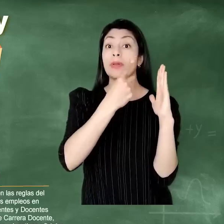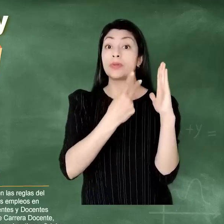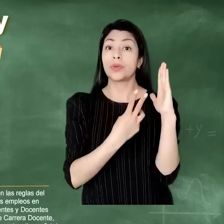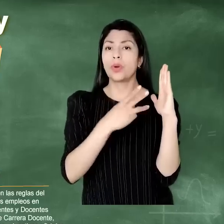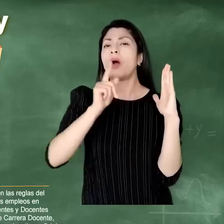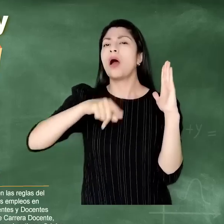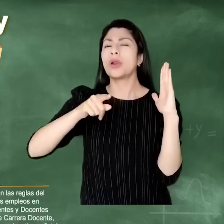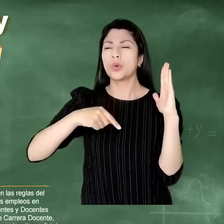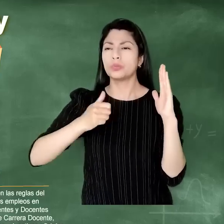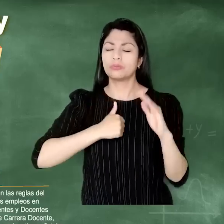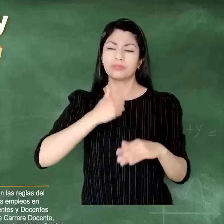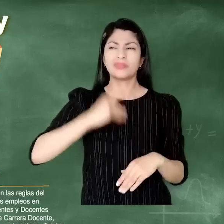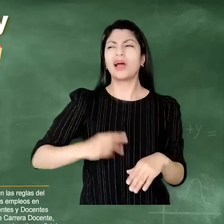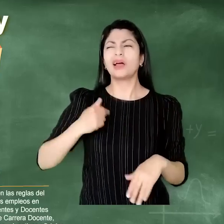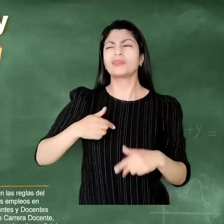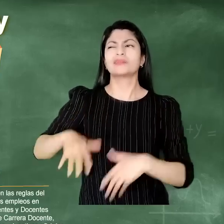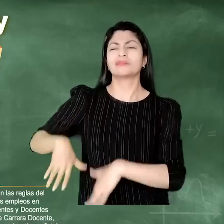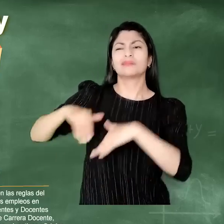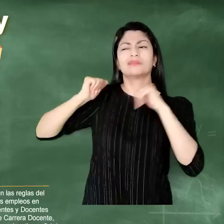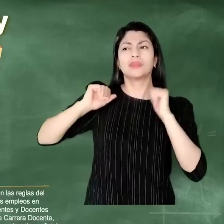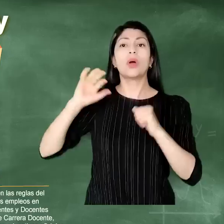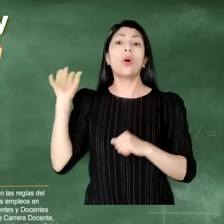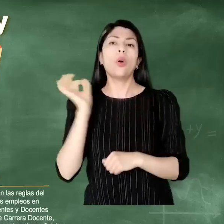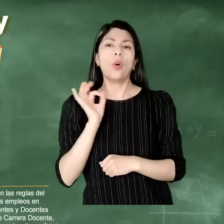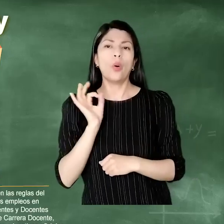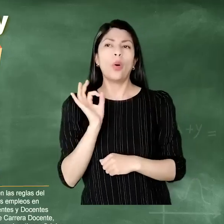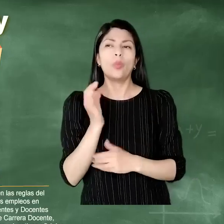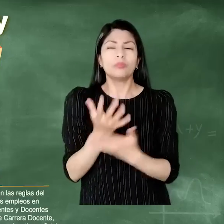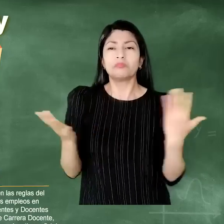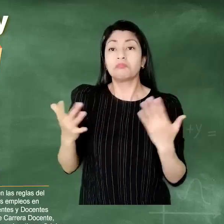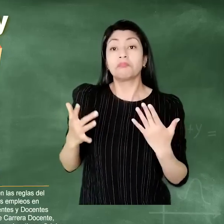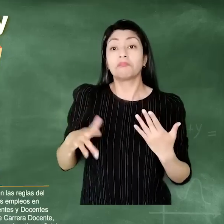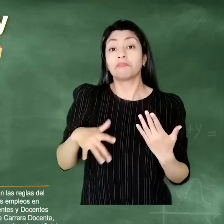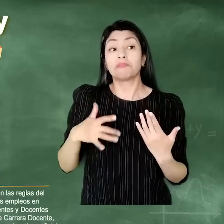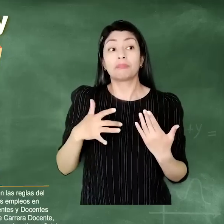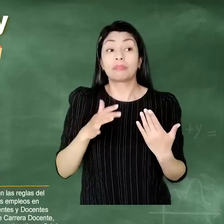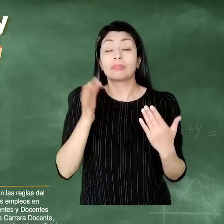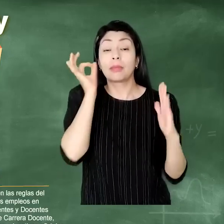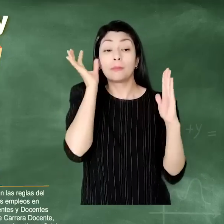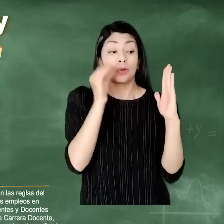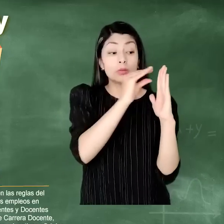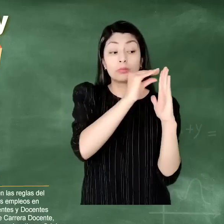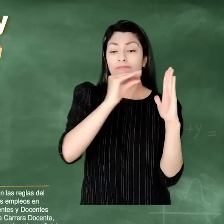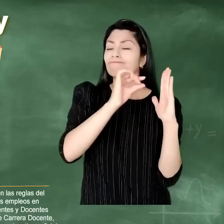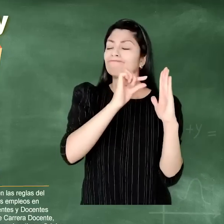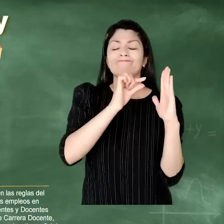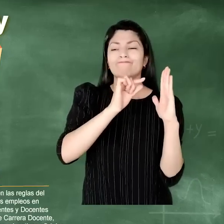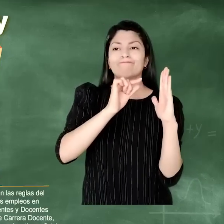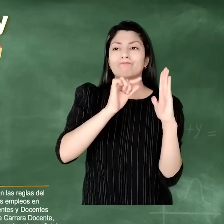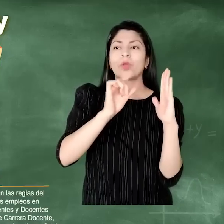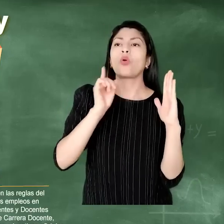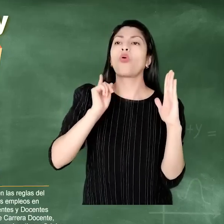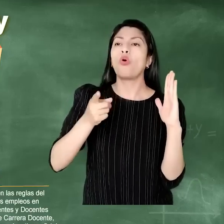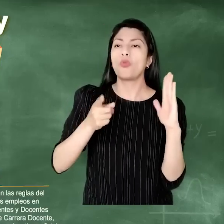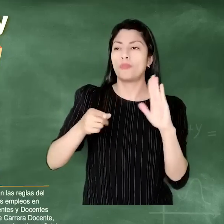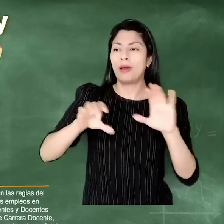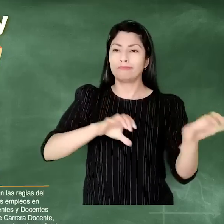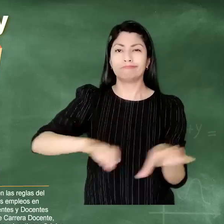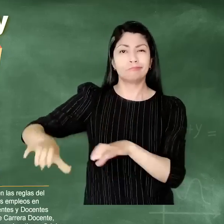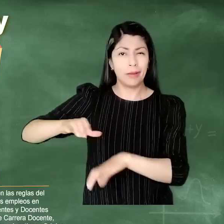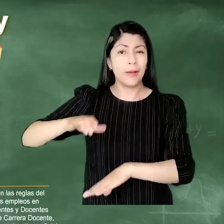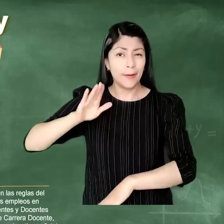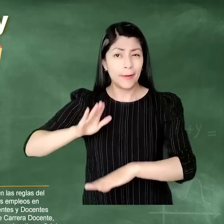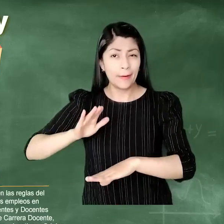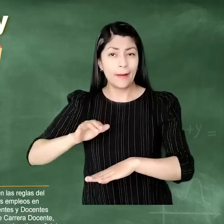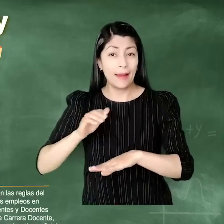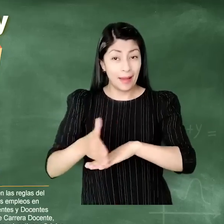uno o varios de ellos, en virtud del nombramiento en el empleo para el cual concursaron, o sean excluidos de la lista de elegibles